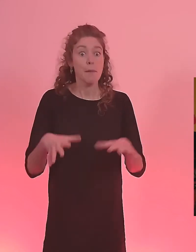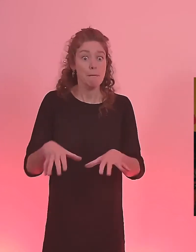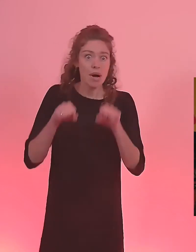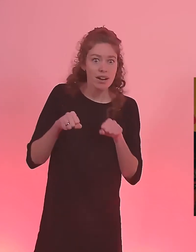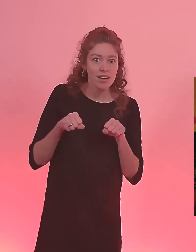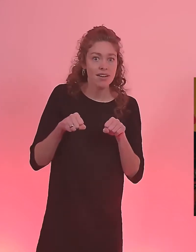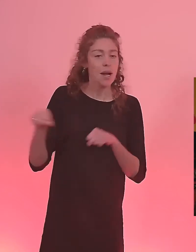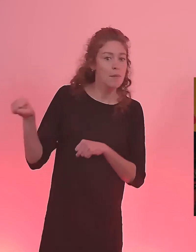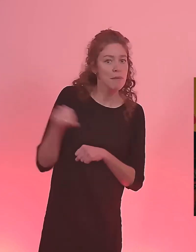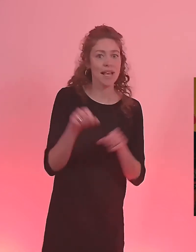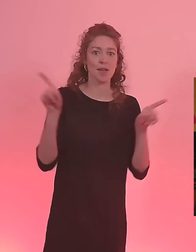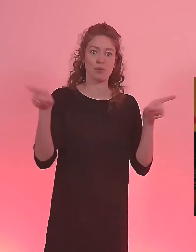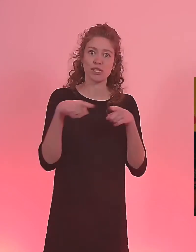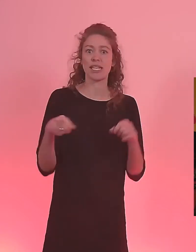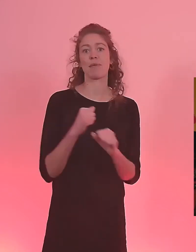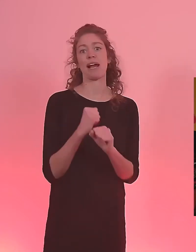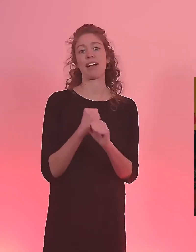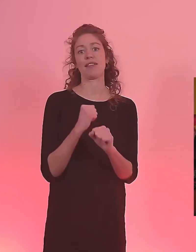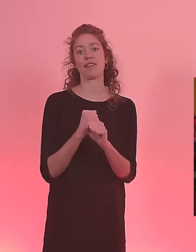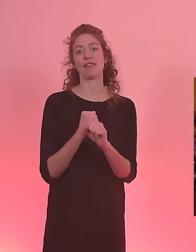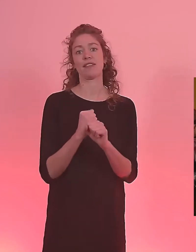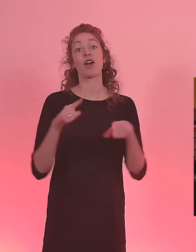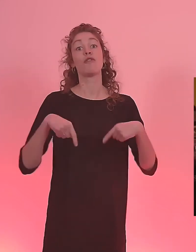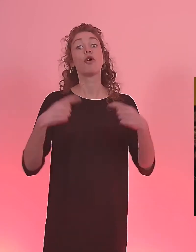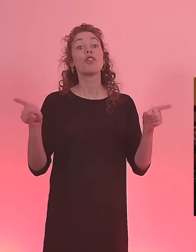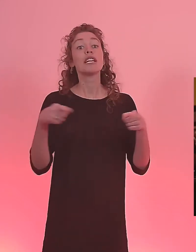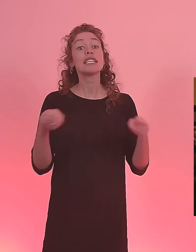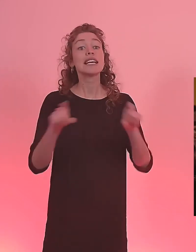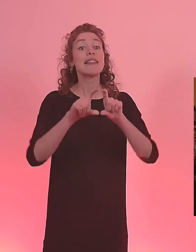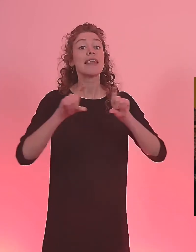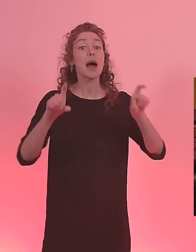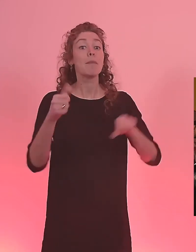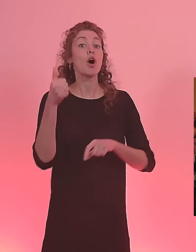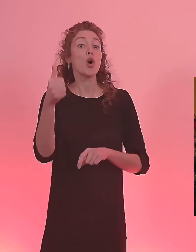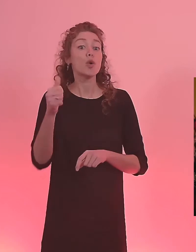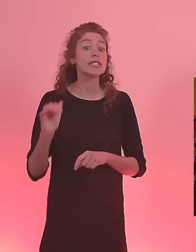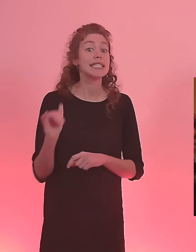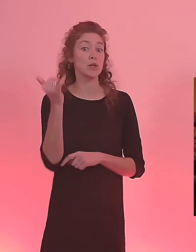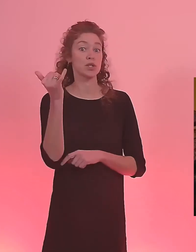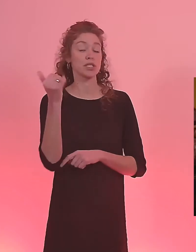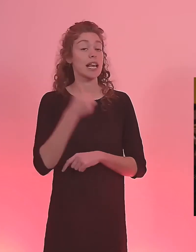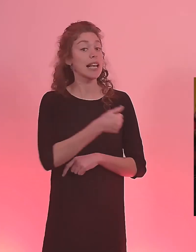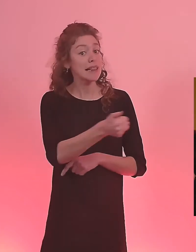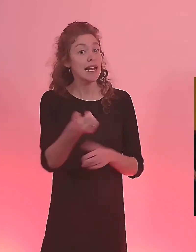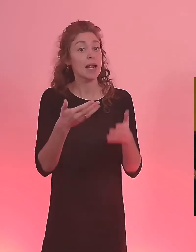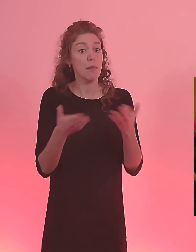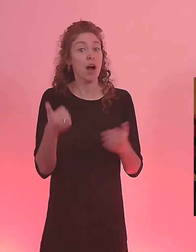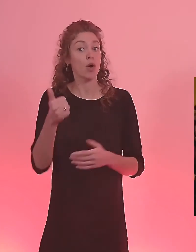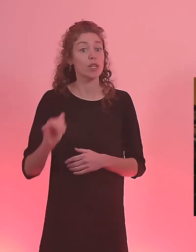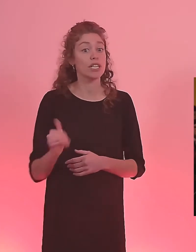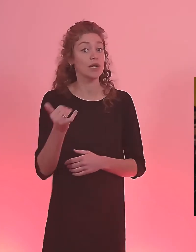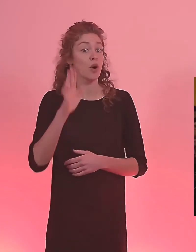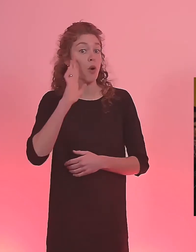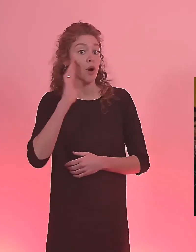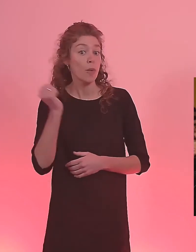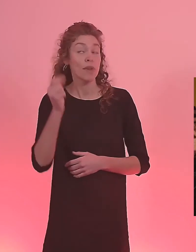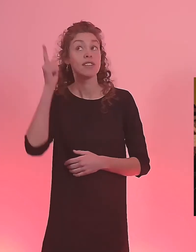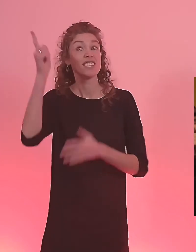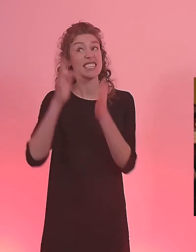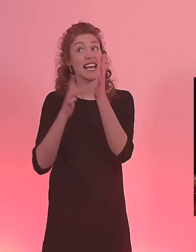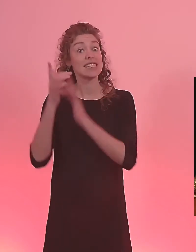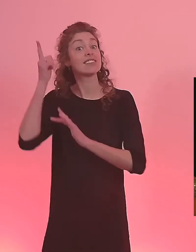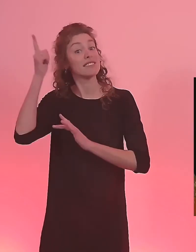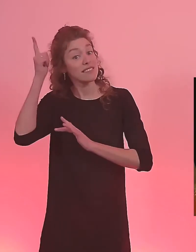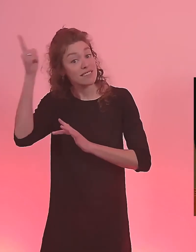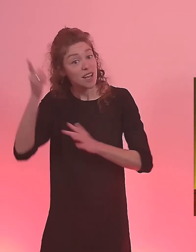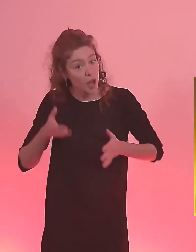En het volgende liedje is namelijk Goed Nieuws. En iedereen mag dat goede nieuws horen, want Jezus is geboren. Daar gaan